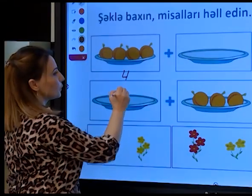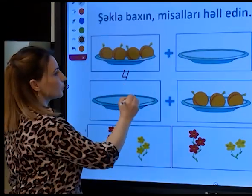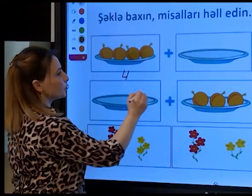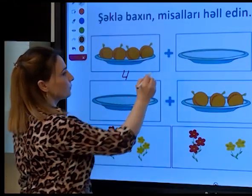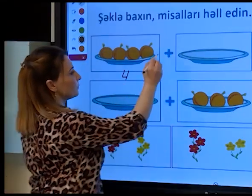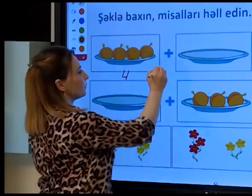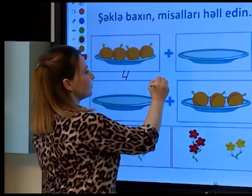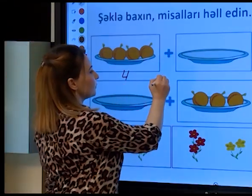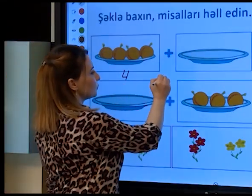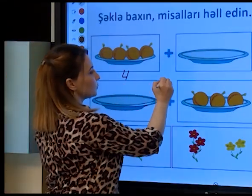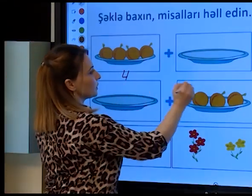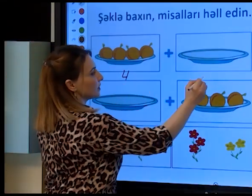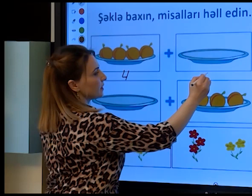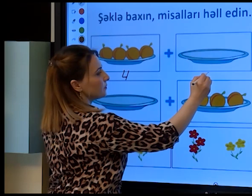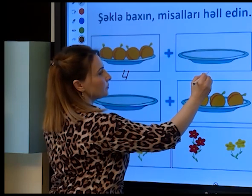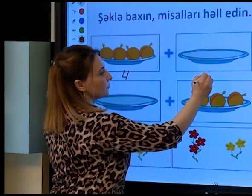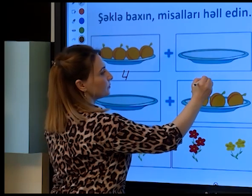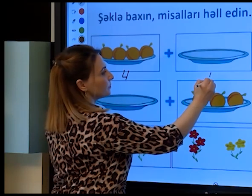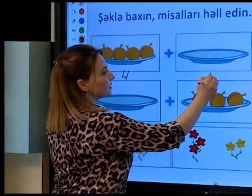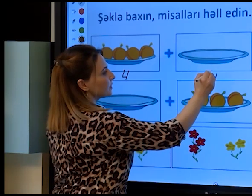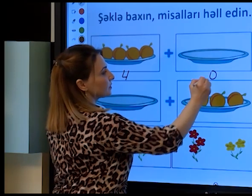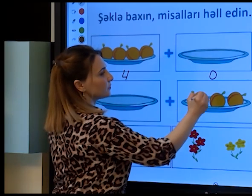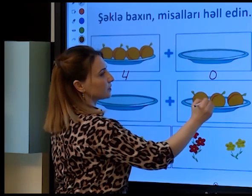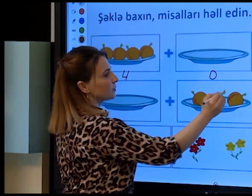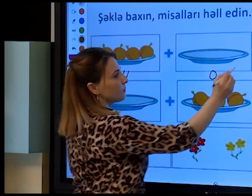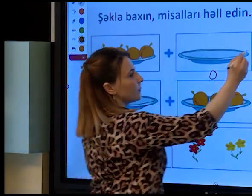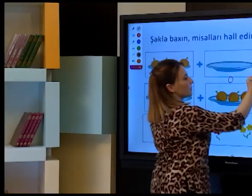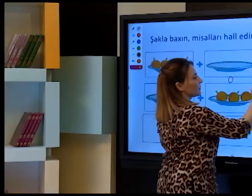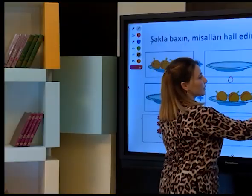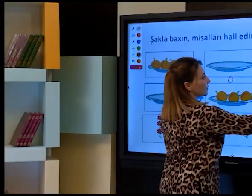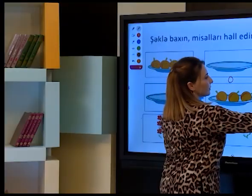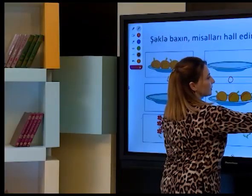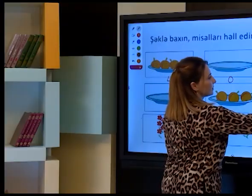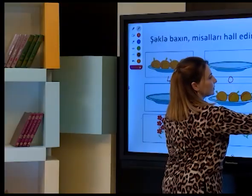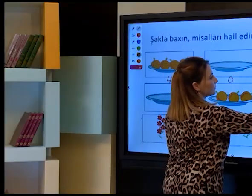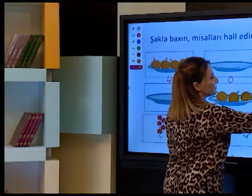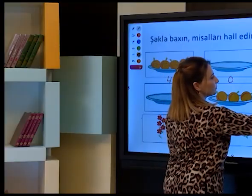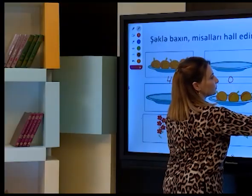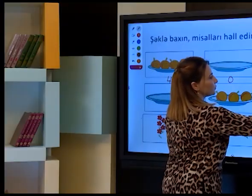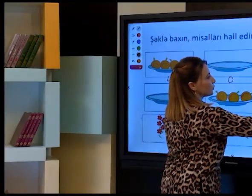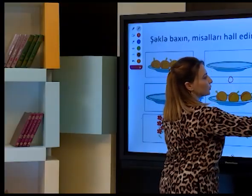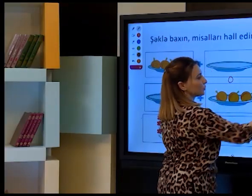4 üstəgə 0 bərabərdir 4.